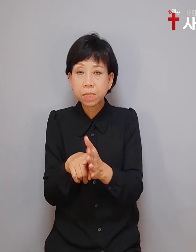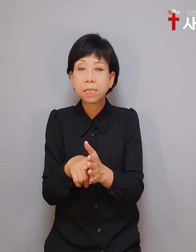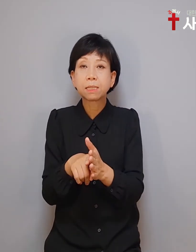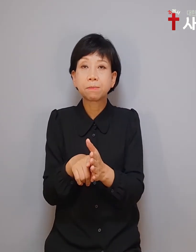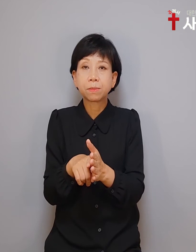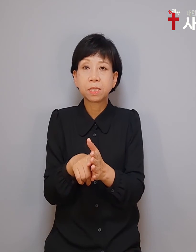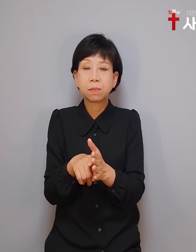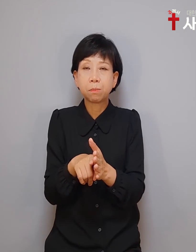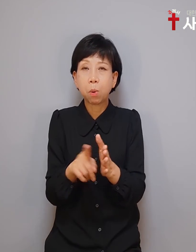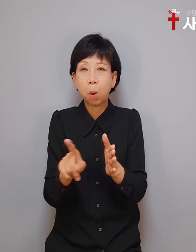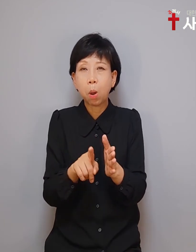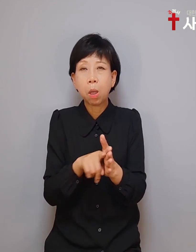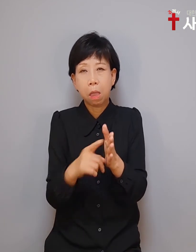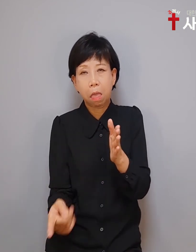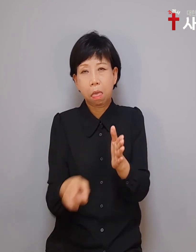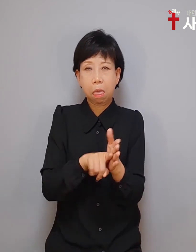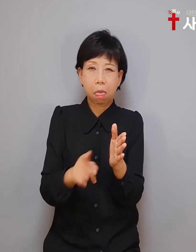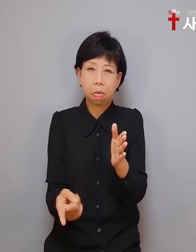안 된다는 거예요.